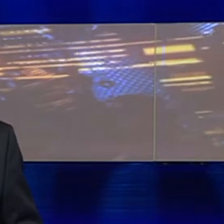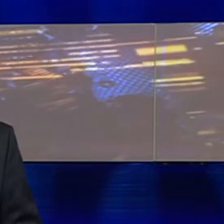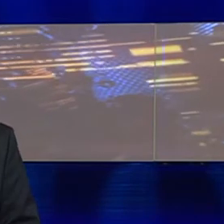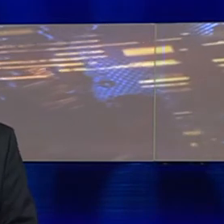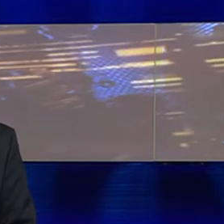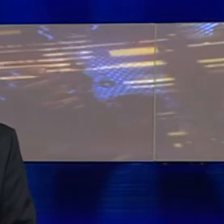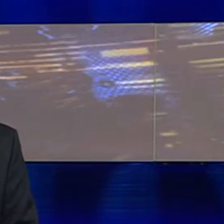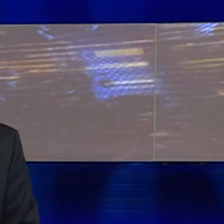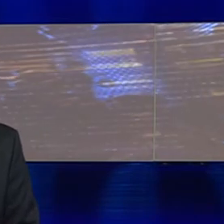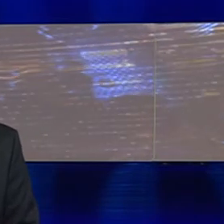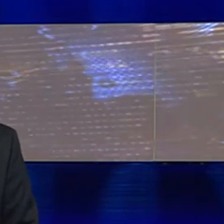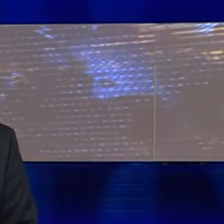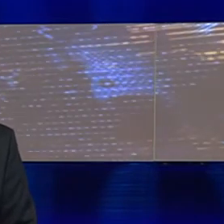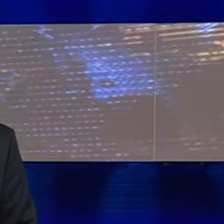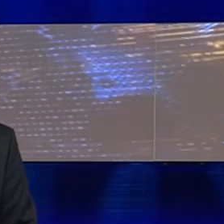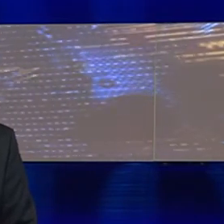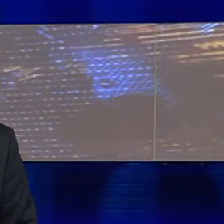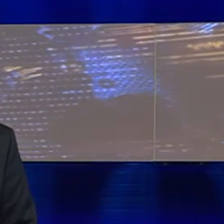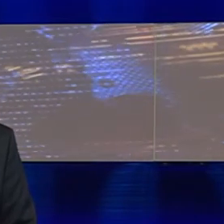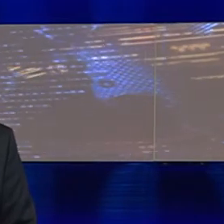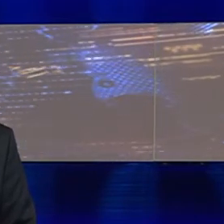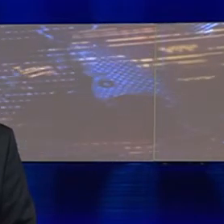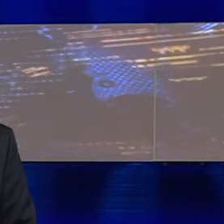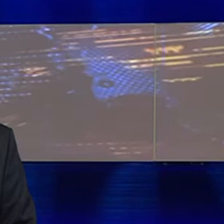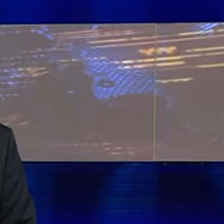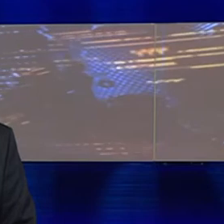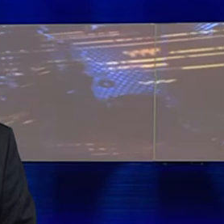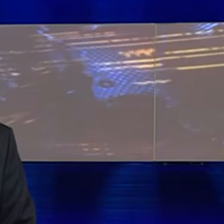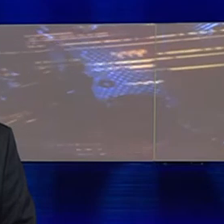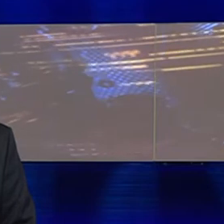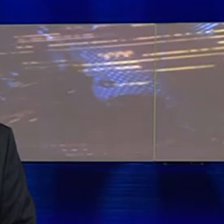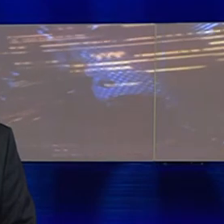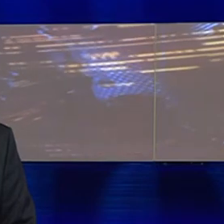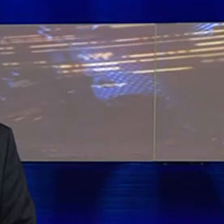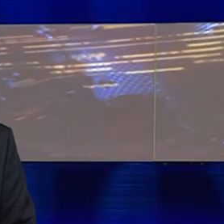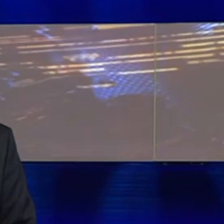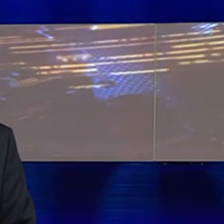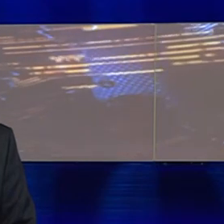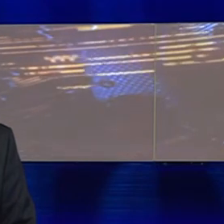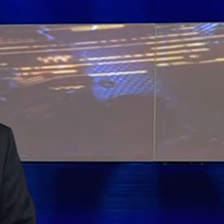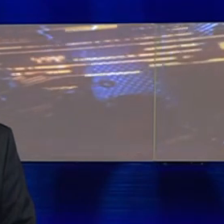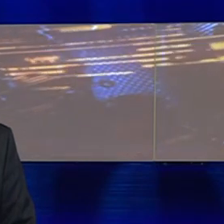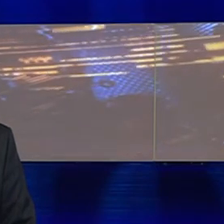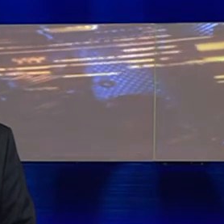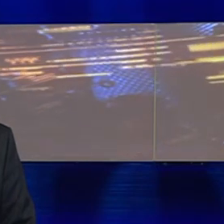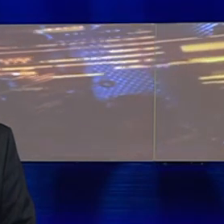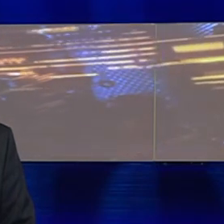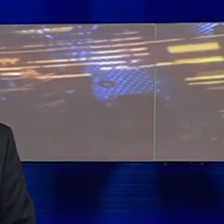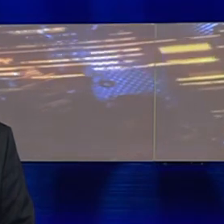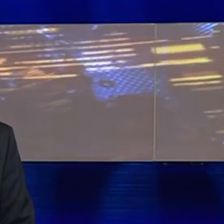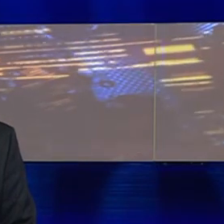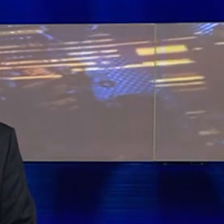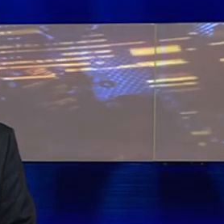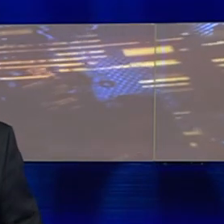Дніпровського тервиборчкому не маємо. Сподіваємось отримати її вчасно. Тим часом коронавірус з новою силою тривожить медиків.